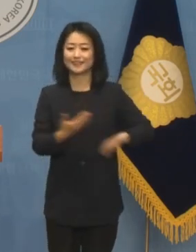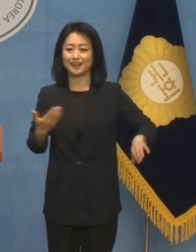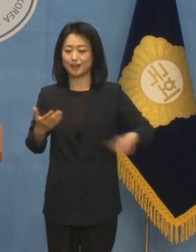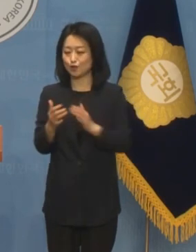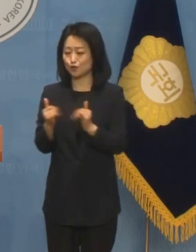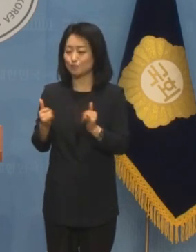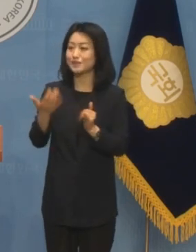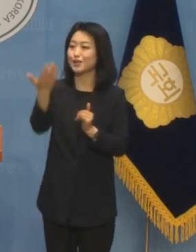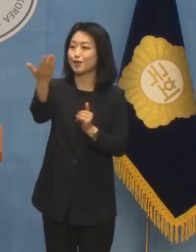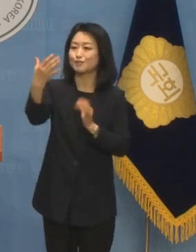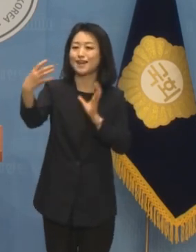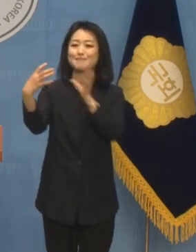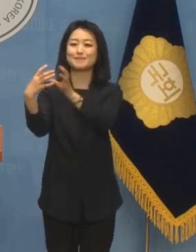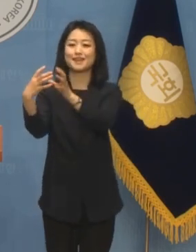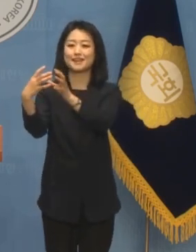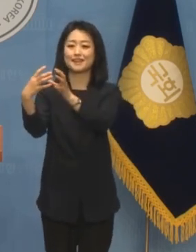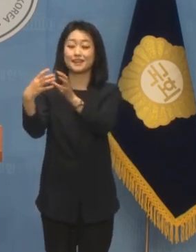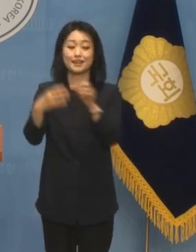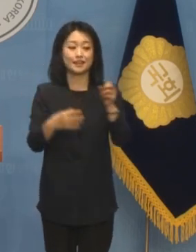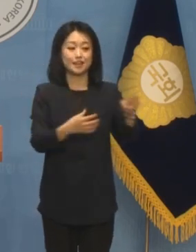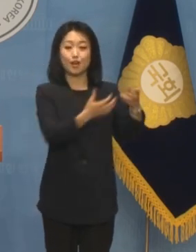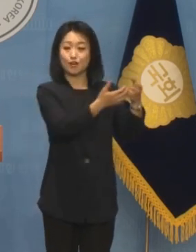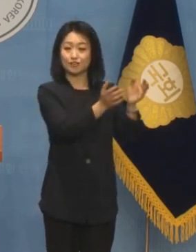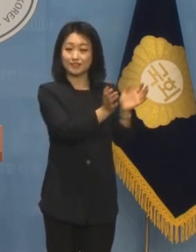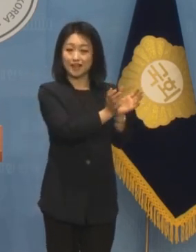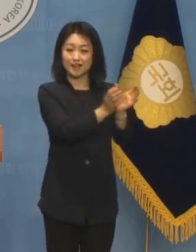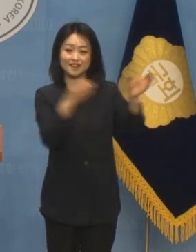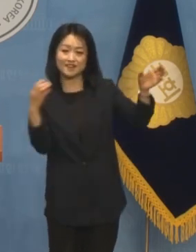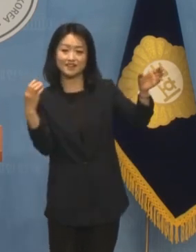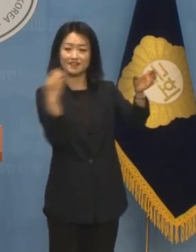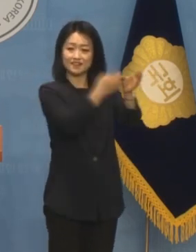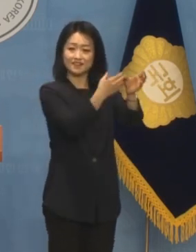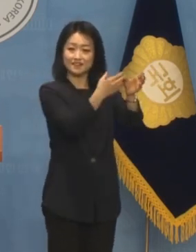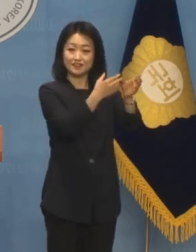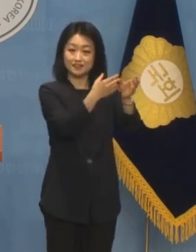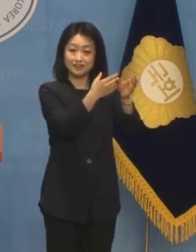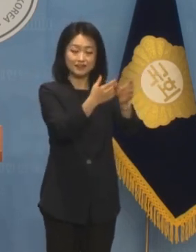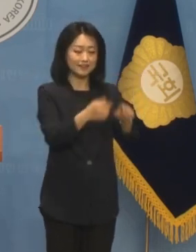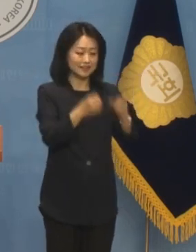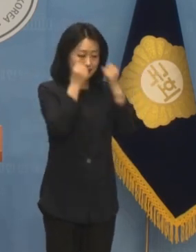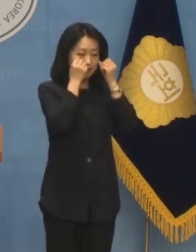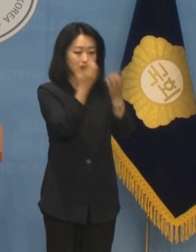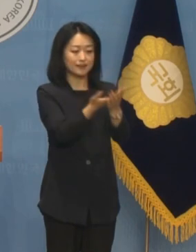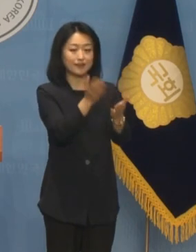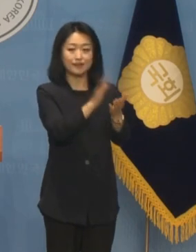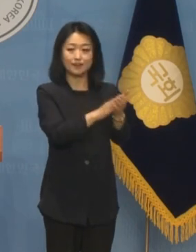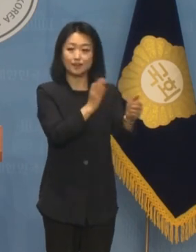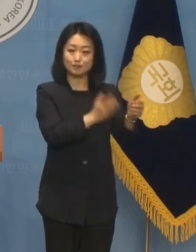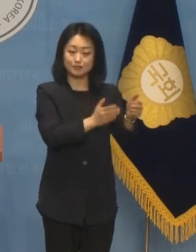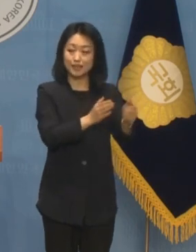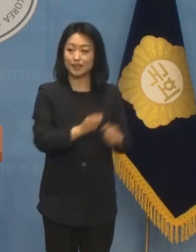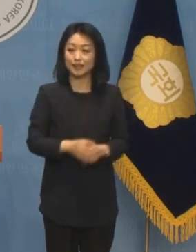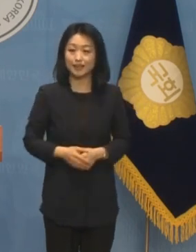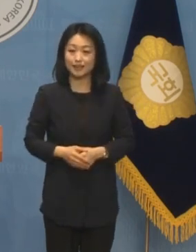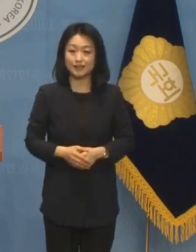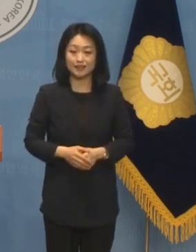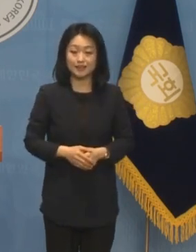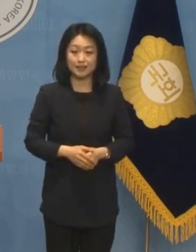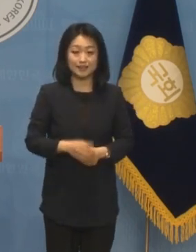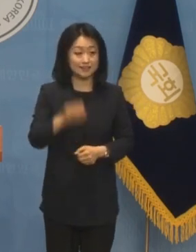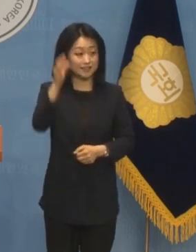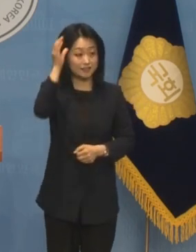대우로 집권 여당 국민의힘이 환골 탈퇴하기를 바랍니다. 기대나 당부가